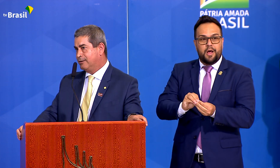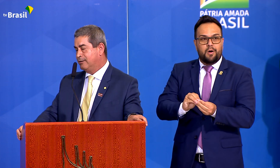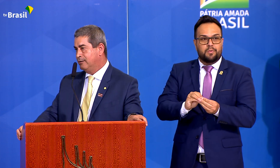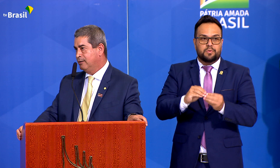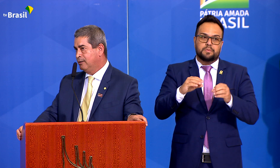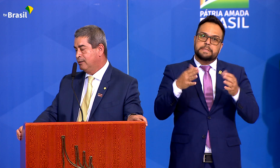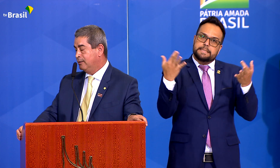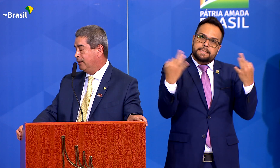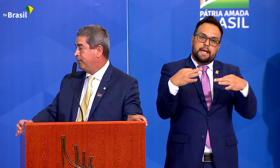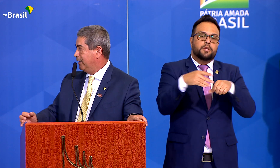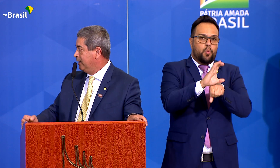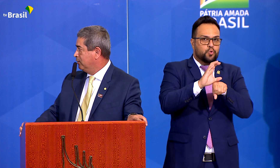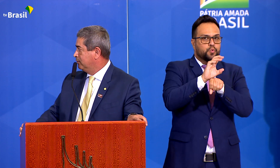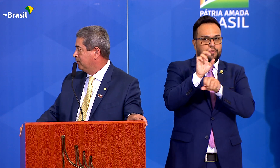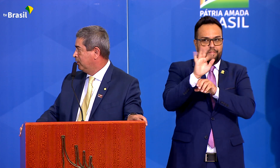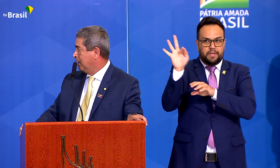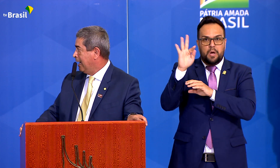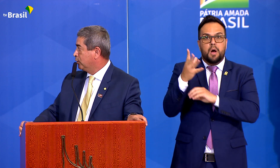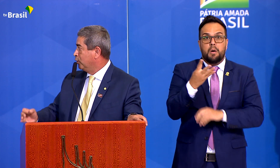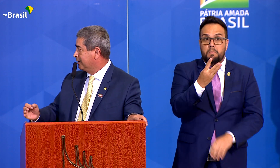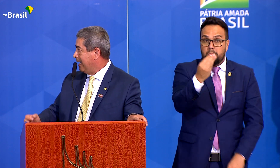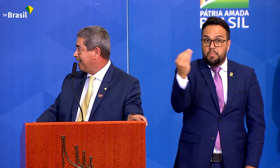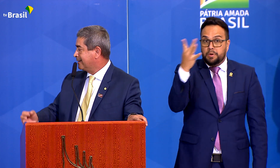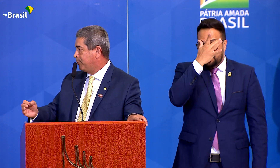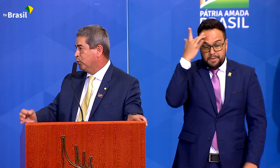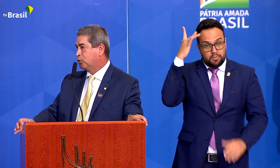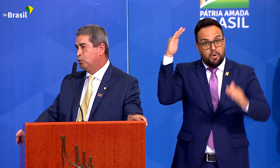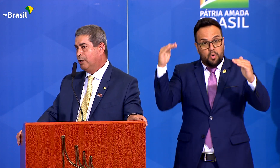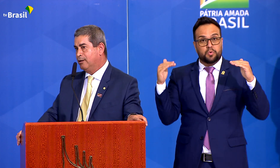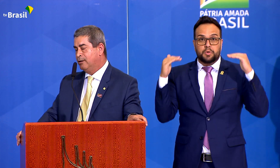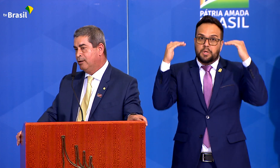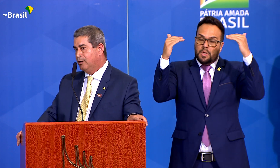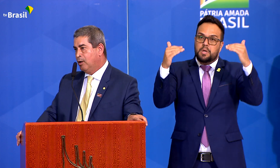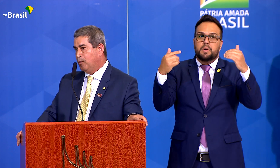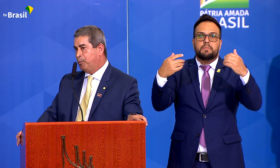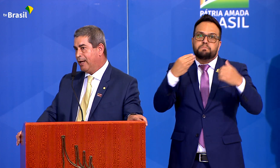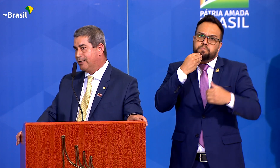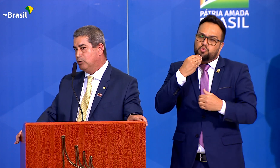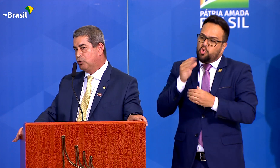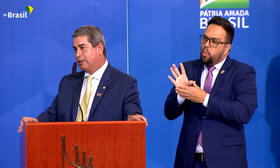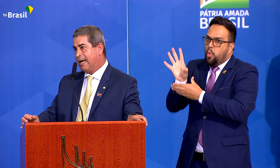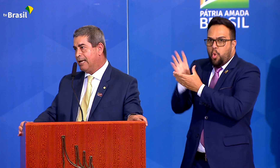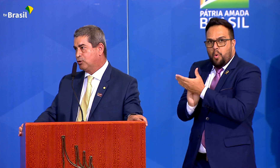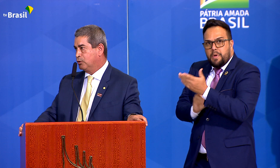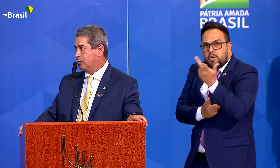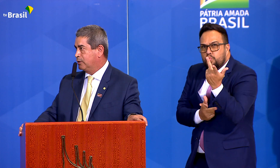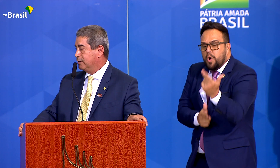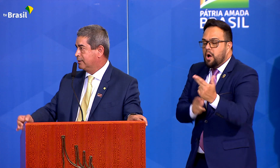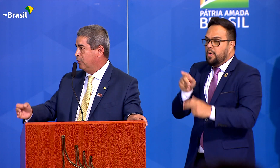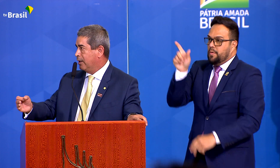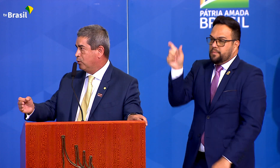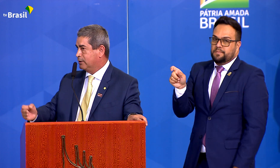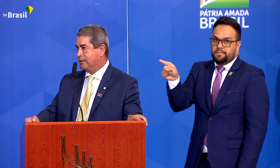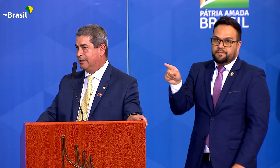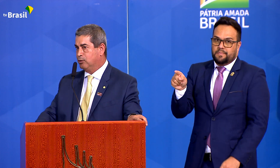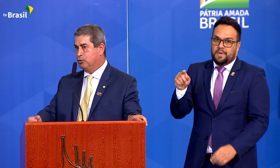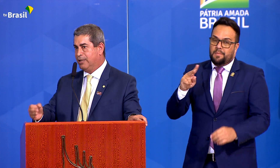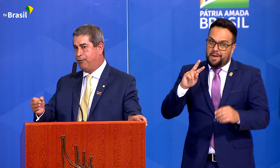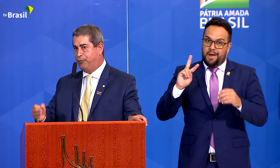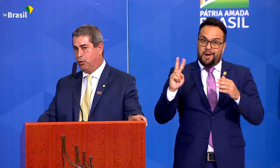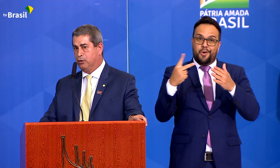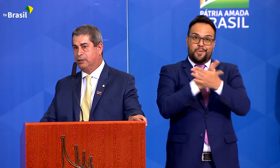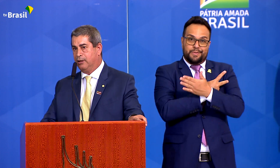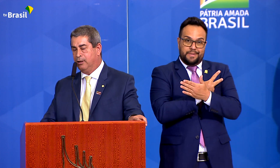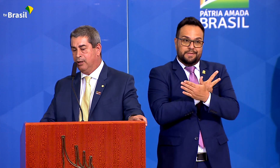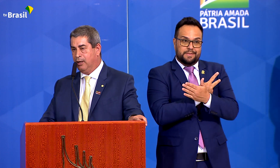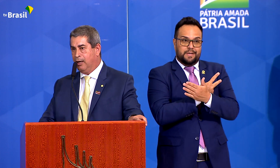autoridades deveriam adotar essa postura para que os casos que estão acontecendo